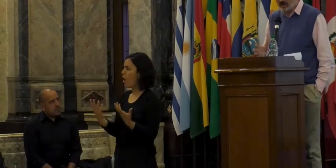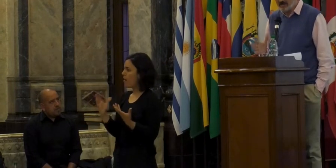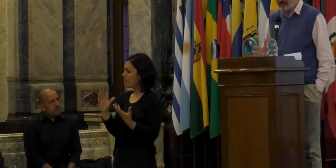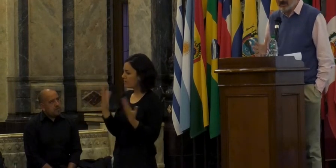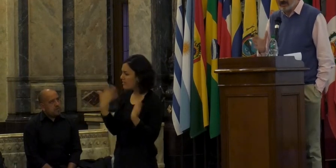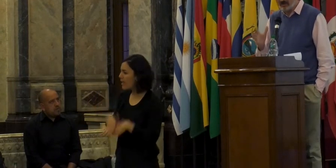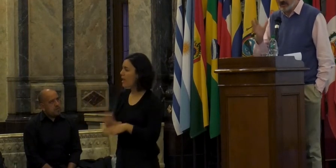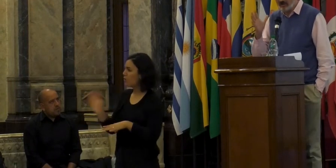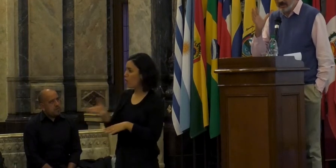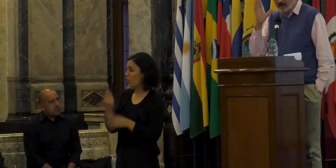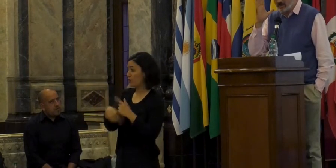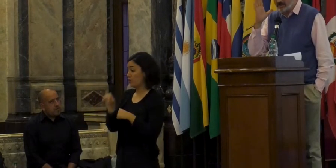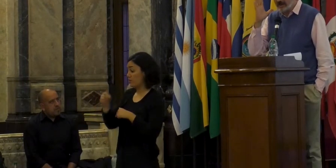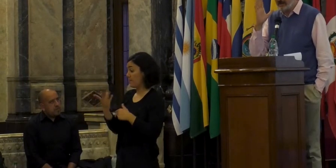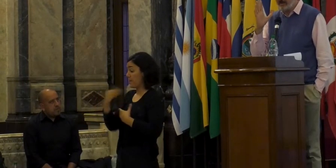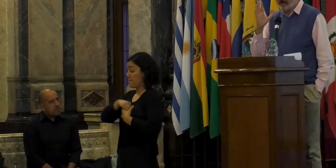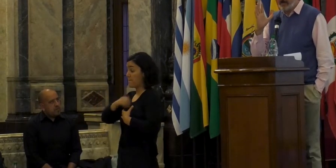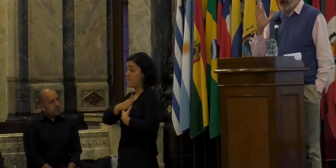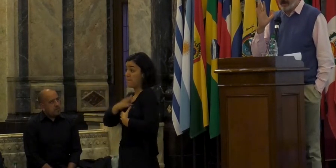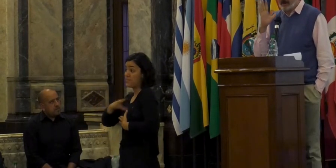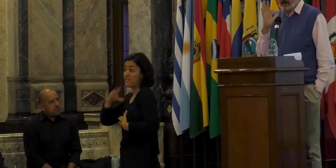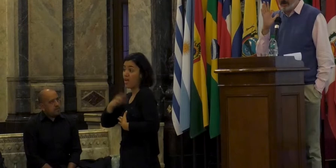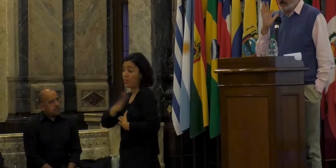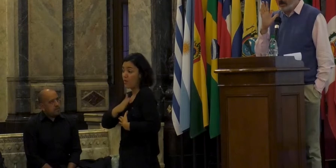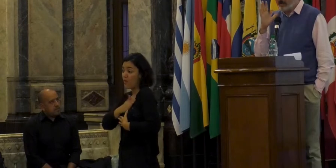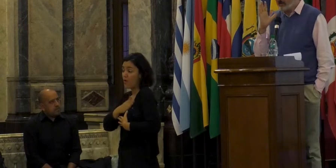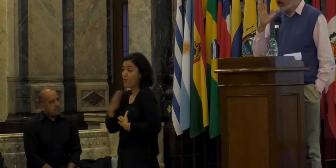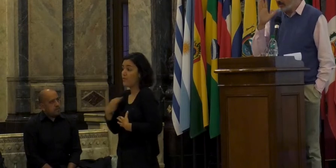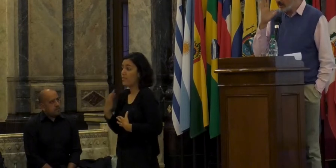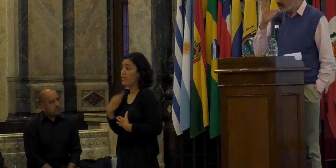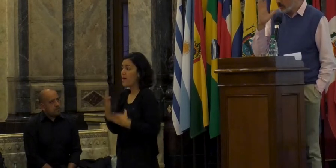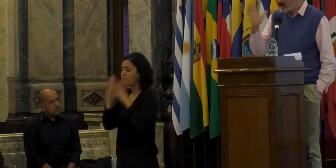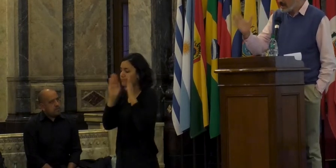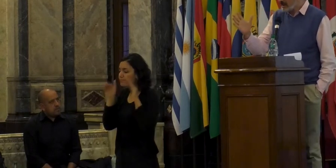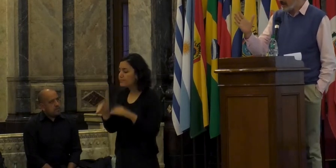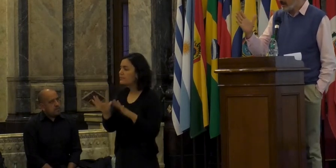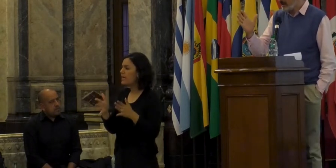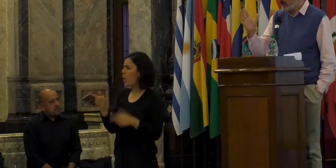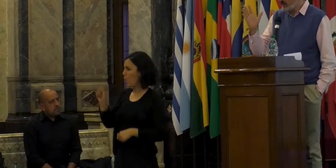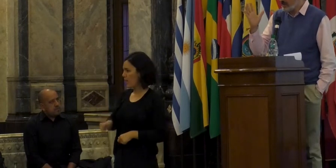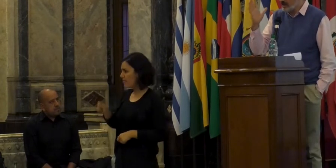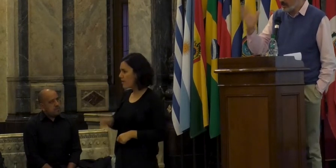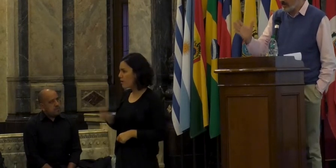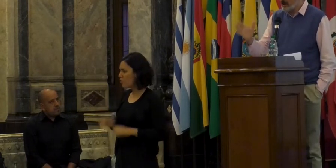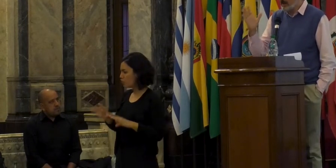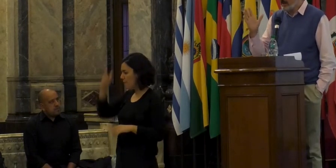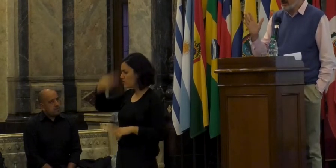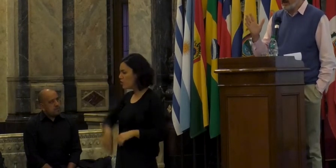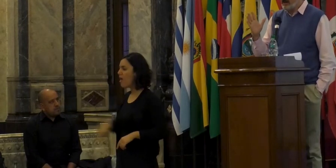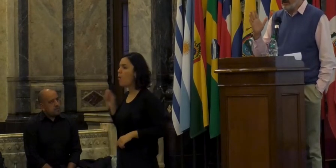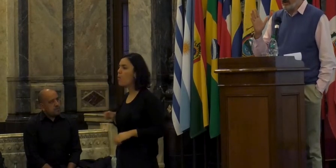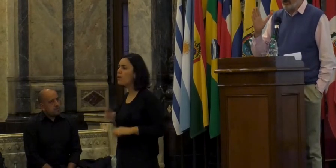no son las mismas, o sea, lo privado apunta a una definición fundamentalmente jurídica, o